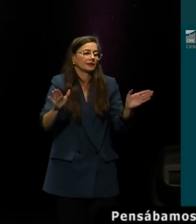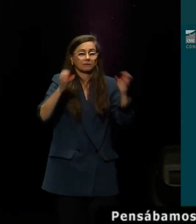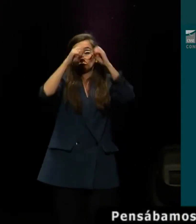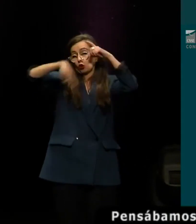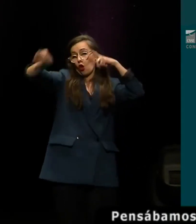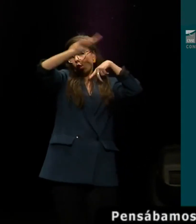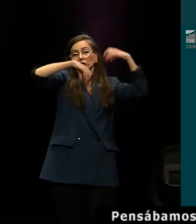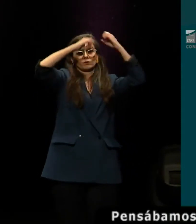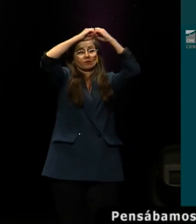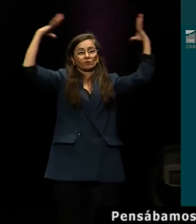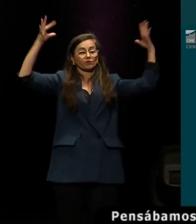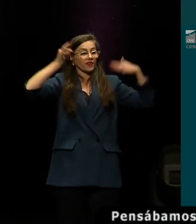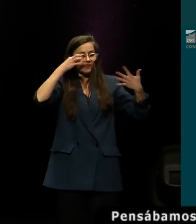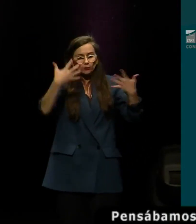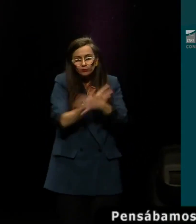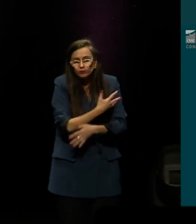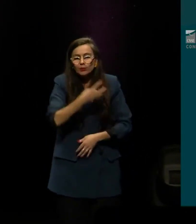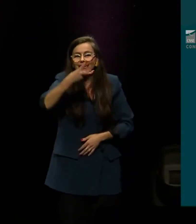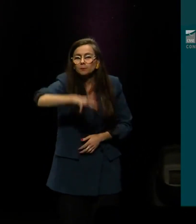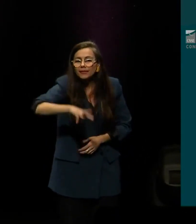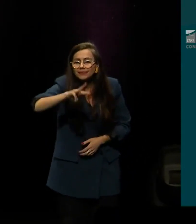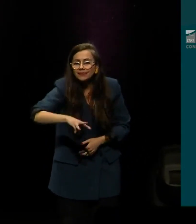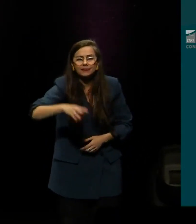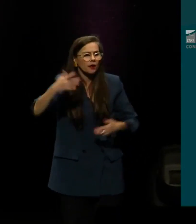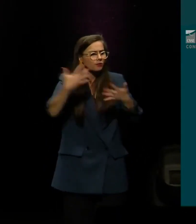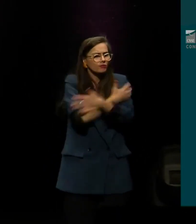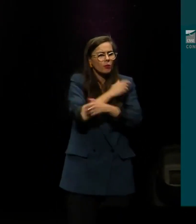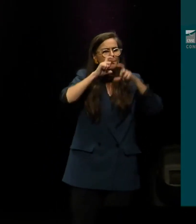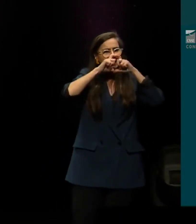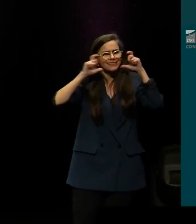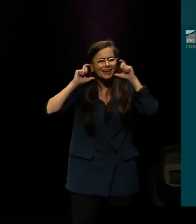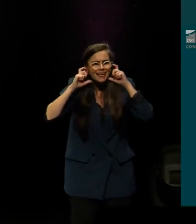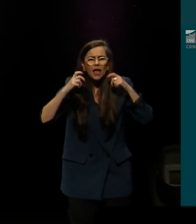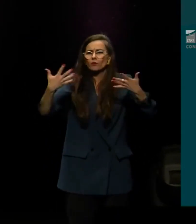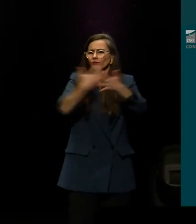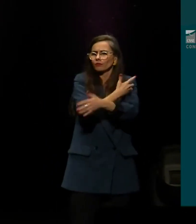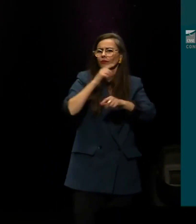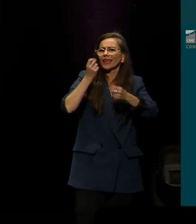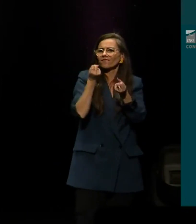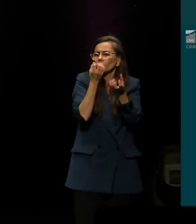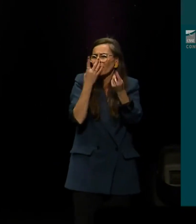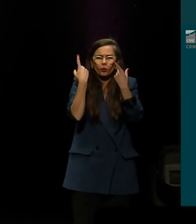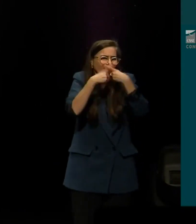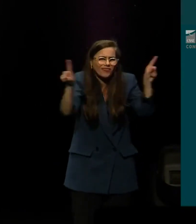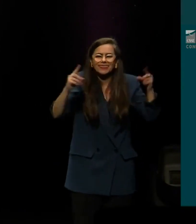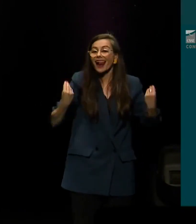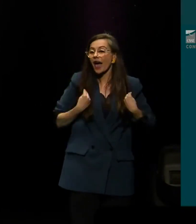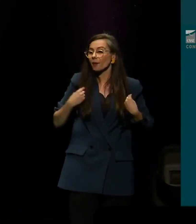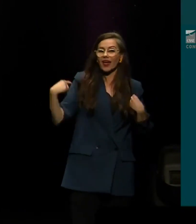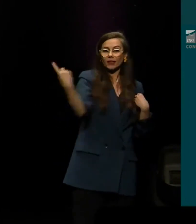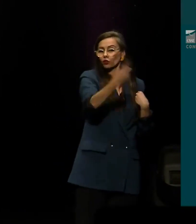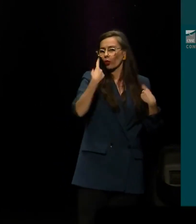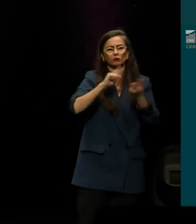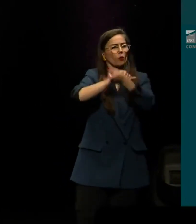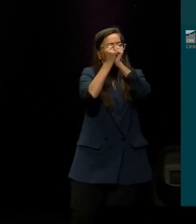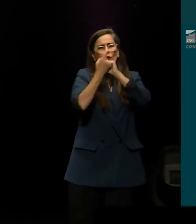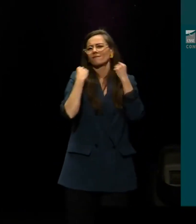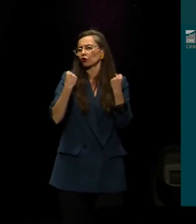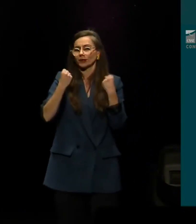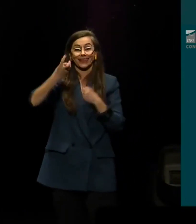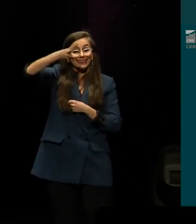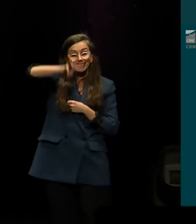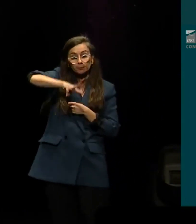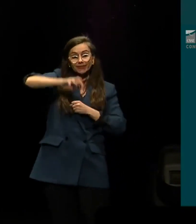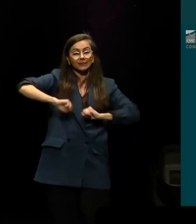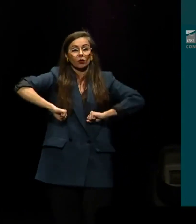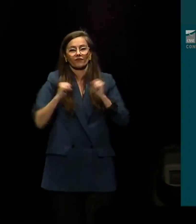un confinamiento de 15 días, eso era lo que teníamos en mente. Nadie pensaba que iba a ser 3 meses, nadie pensaba